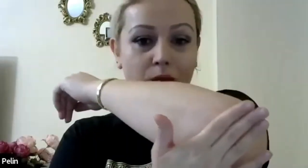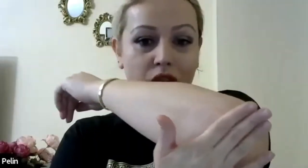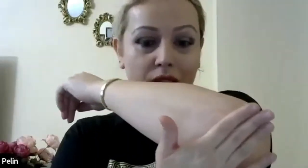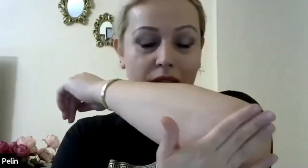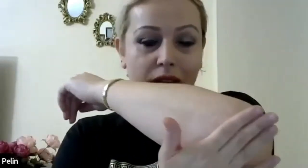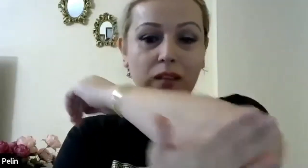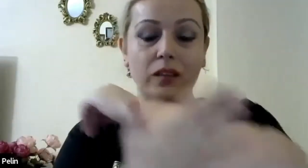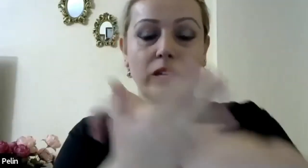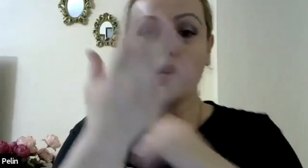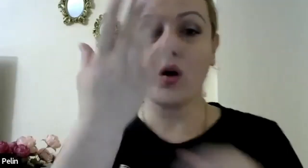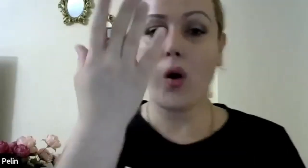yardımcı